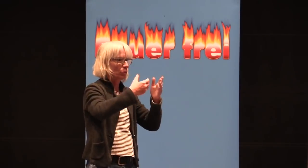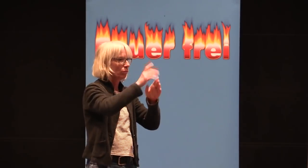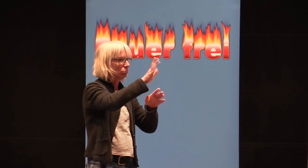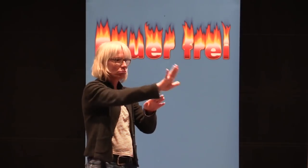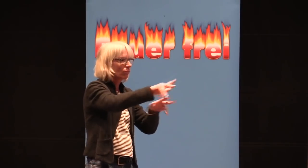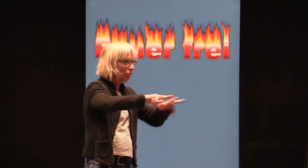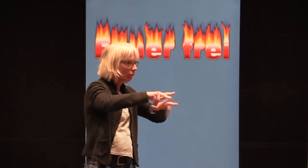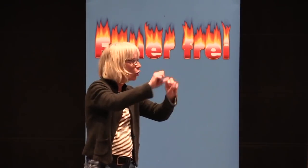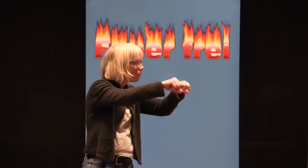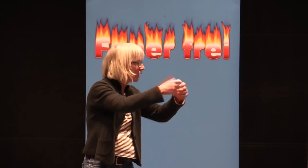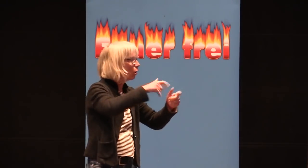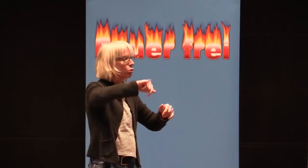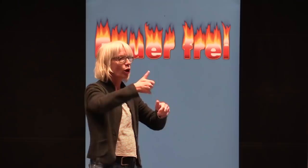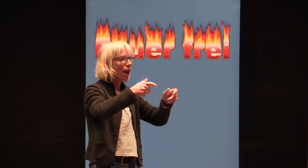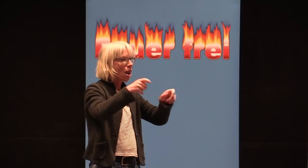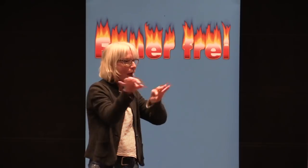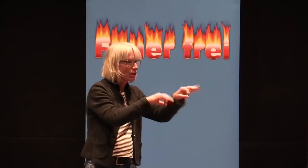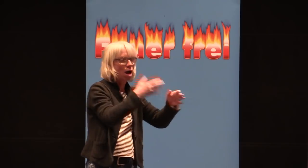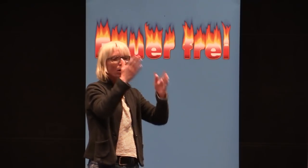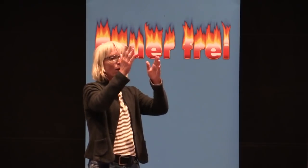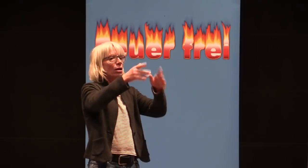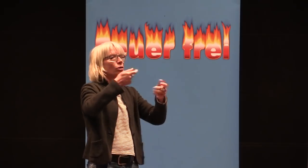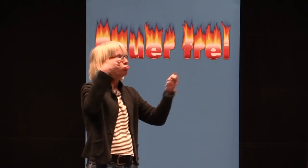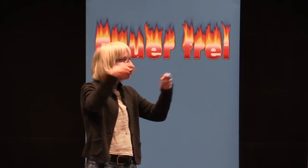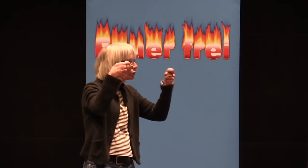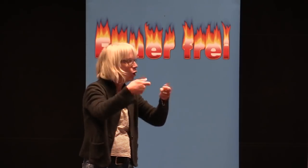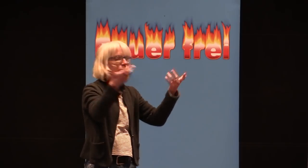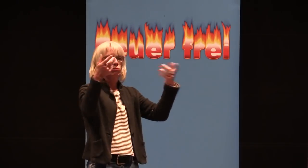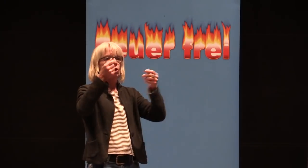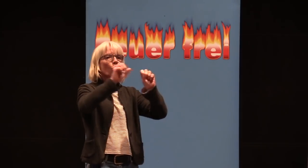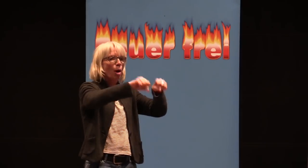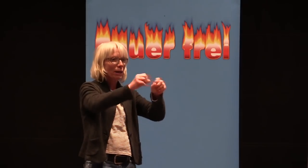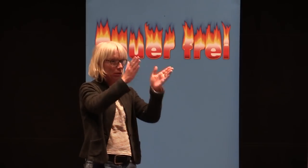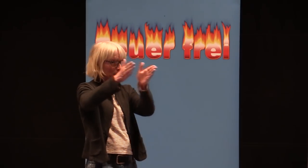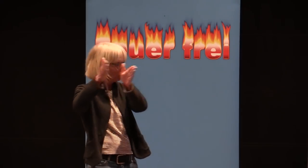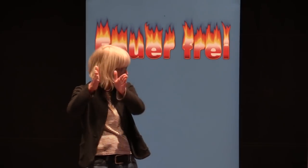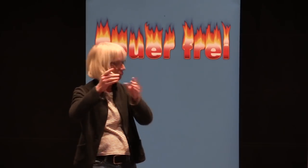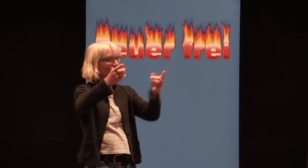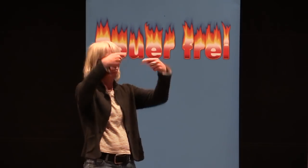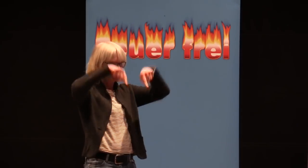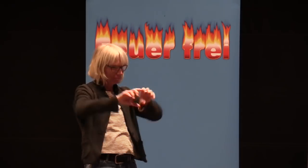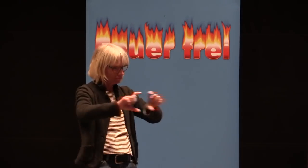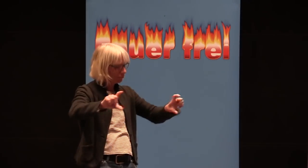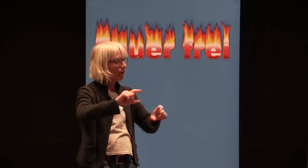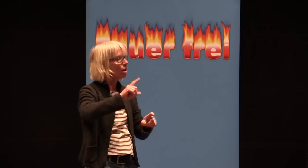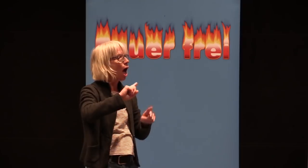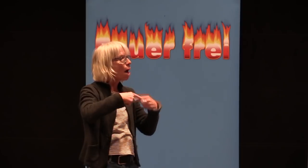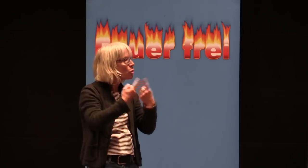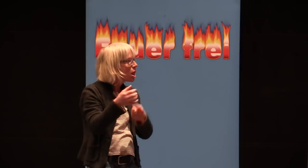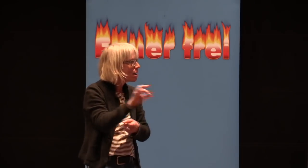Bestrebungen, die sagen, diese Hierarchie soll sehr flach gehalten werden, dass man sich auf Augenhöhe begegnet und einfach schaut, wer hat wo seine Stärken und die